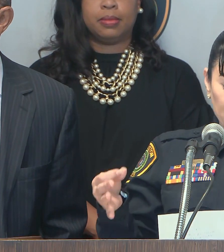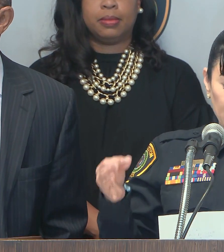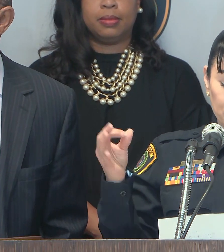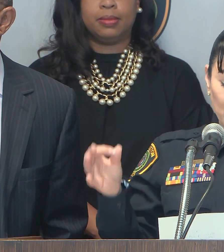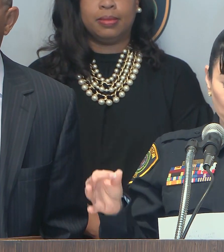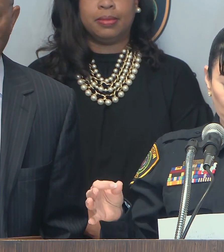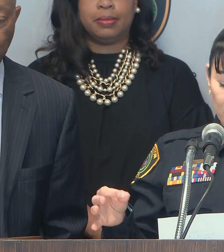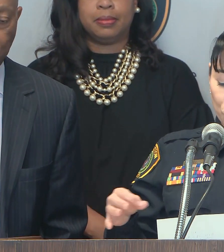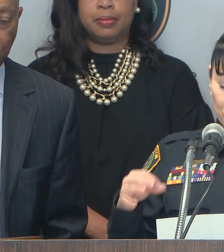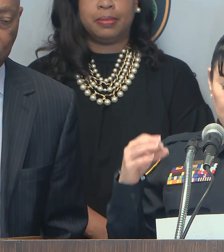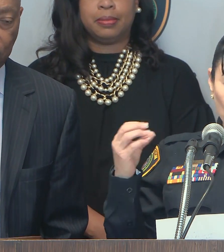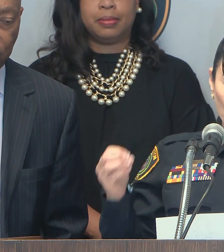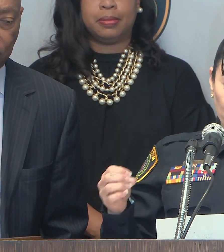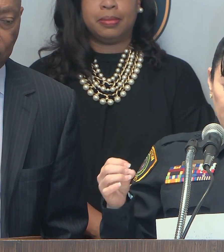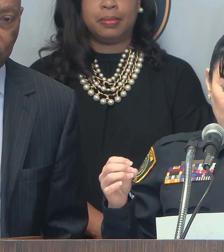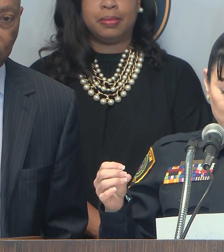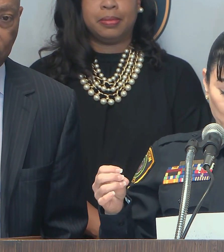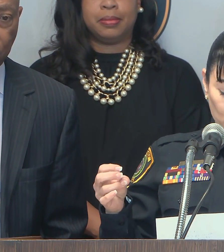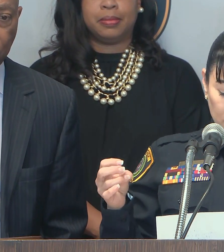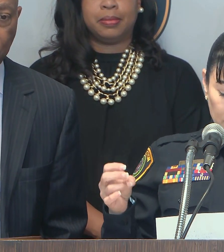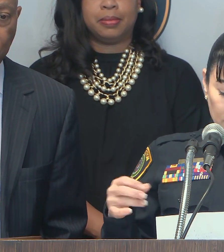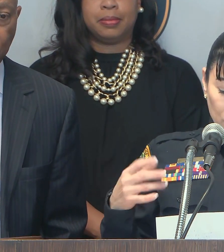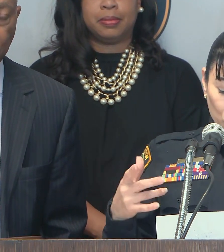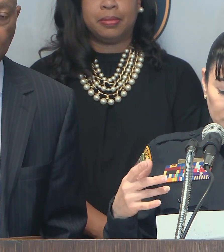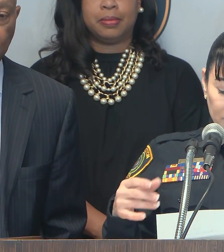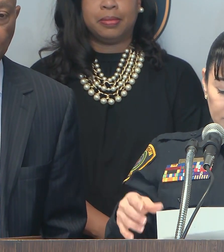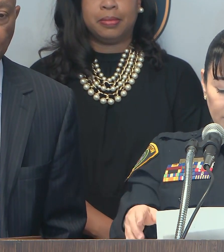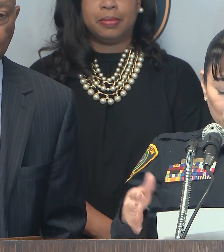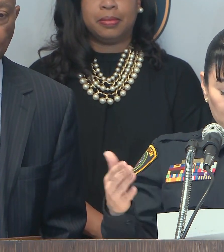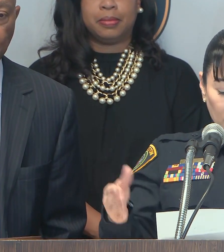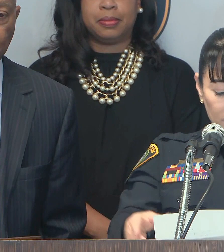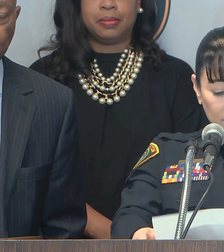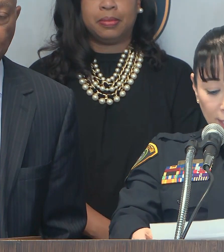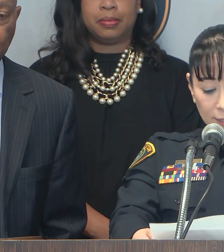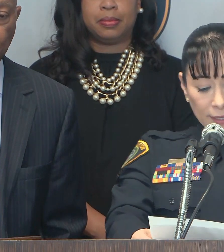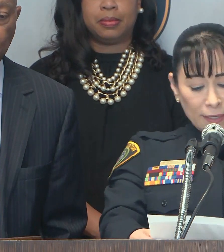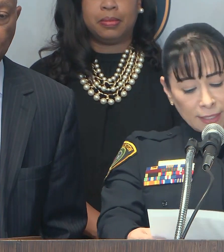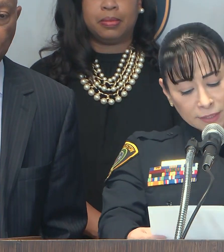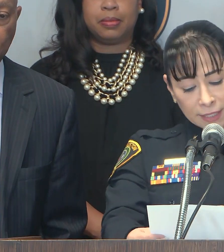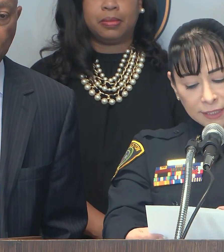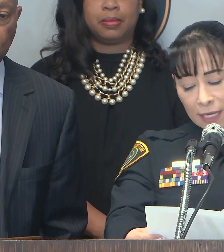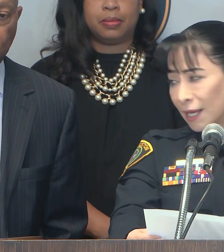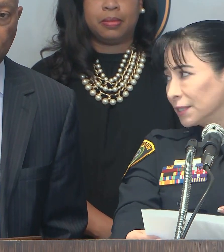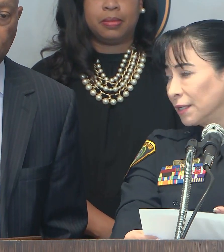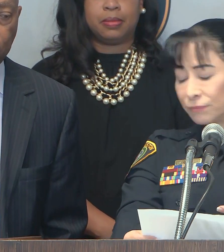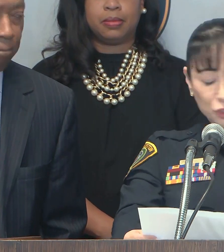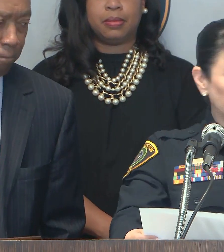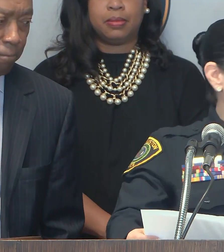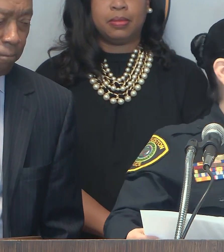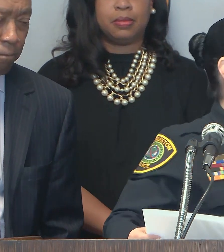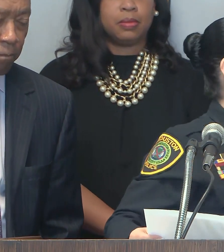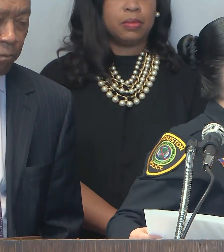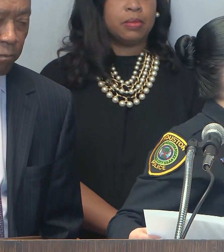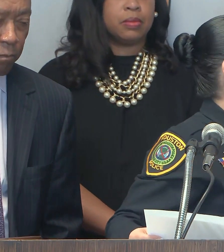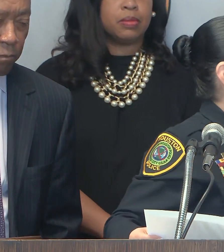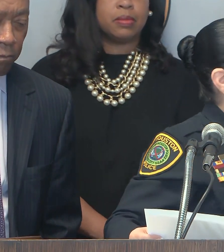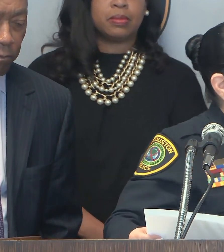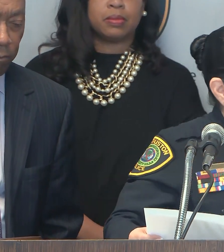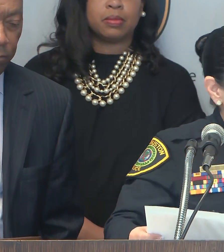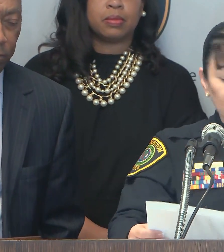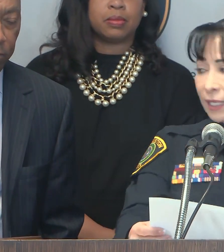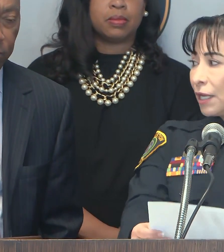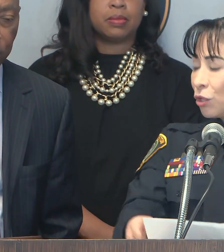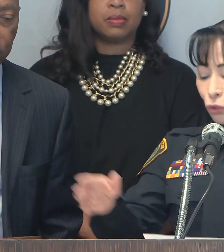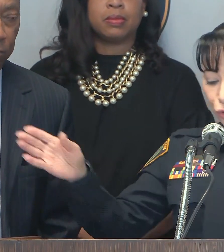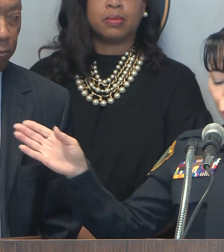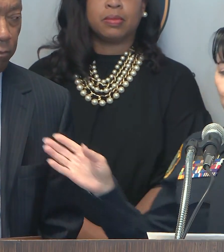puede prevenir. Pero por favor, con precaución. Otra vez quiero darle las gracias al alcalde, Chief Finner, y todos el fiscal que